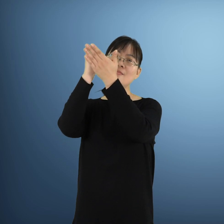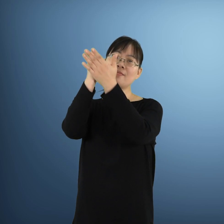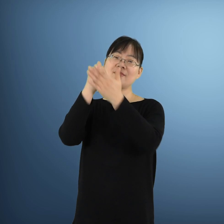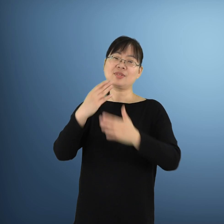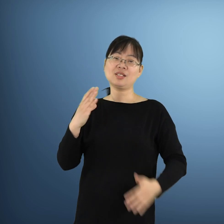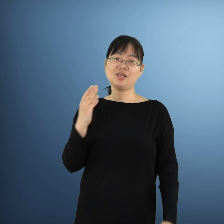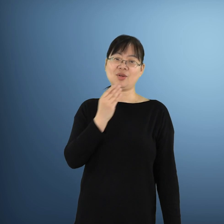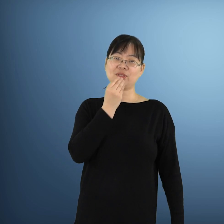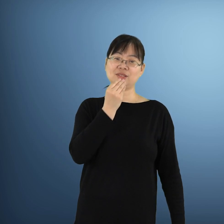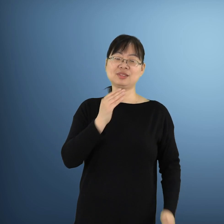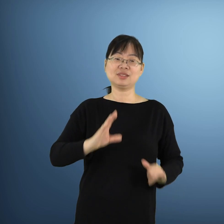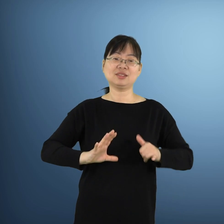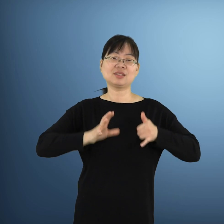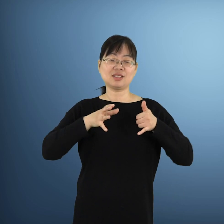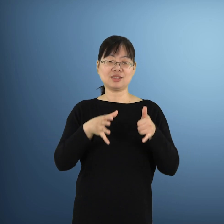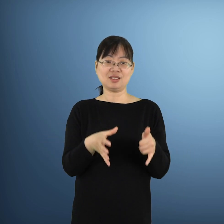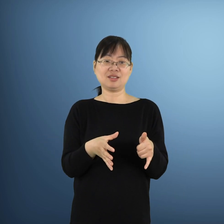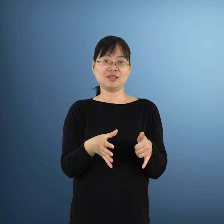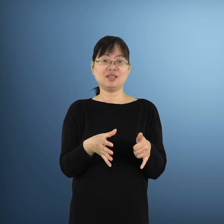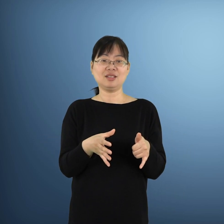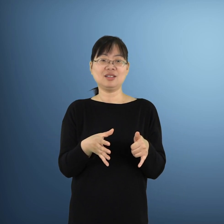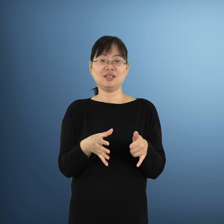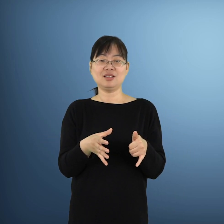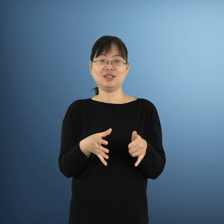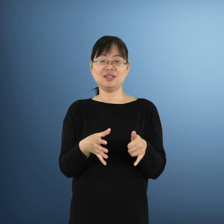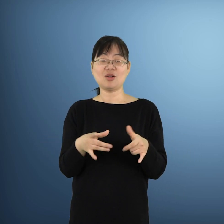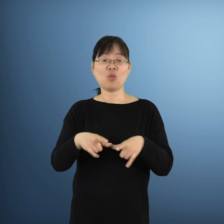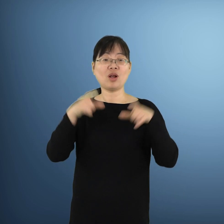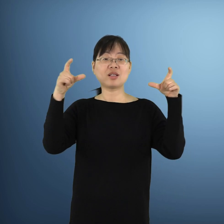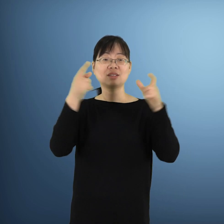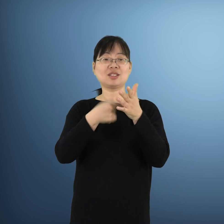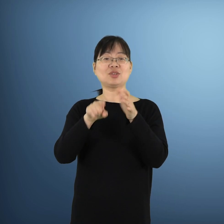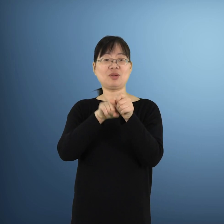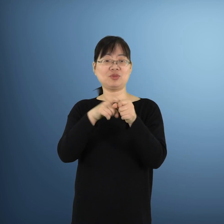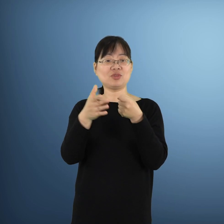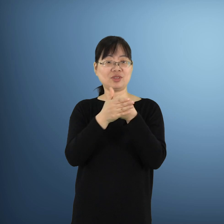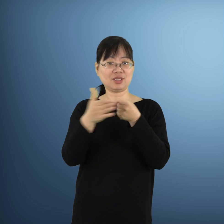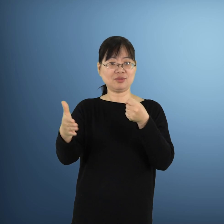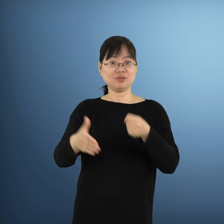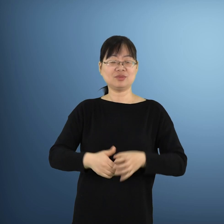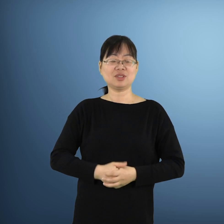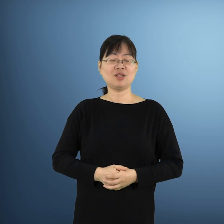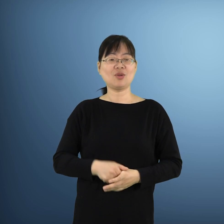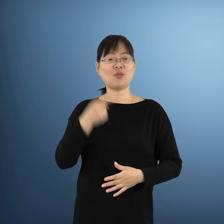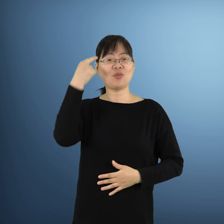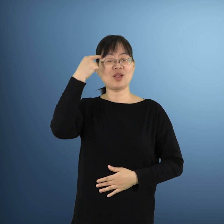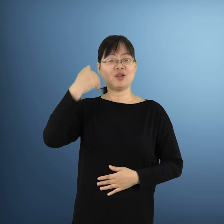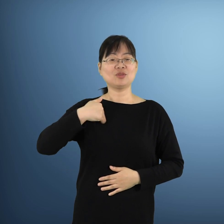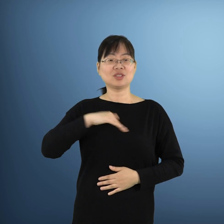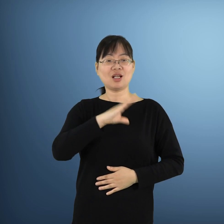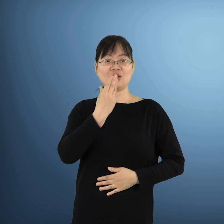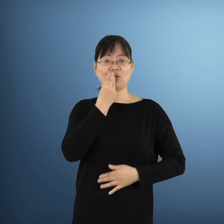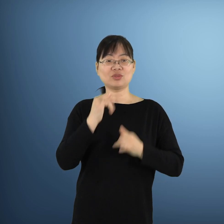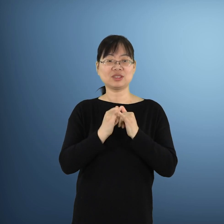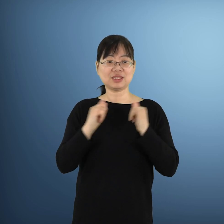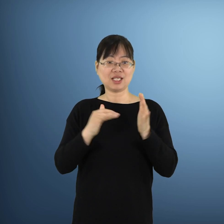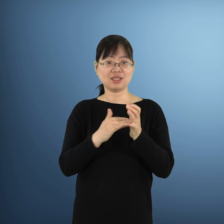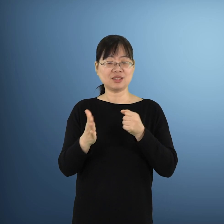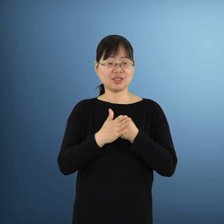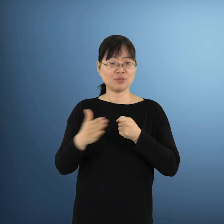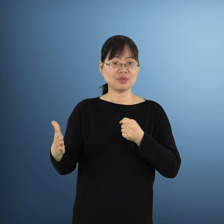하나님의 거룩을 이 세상에 확대시키기 위해서입니다. 왜? 우리가 거룩한